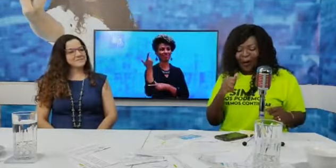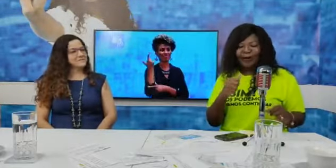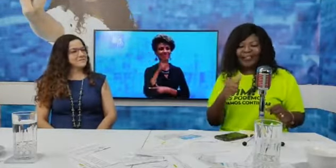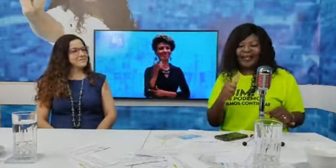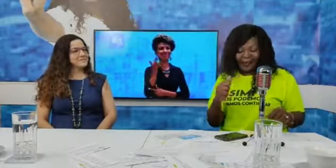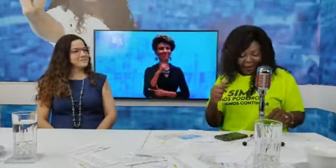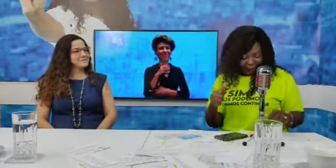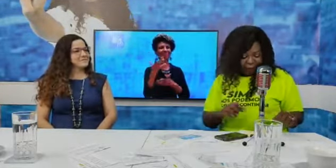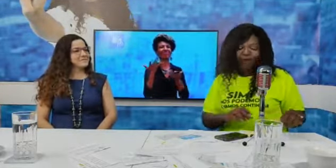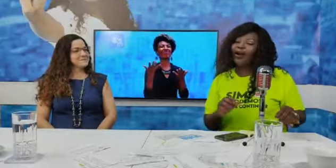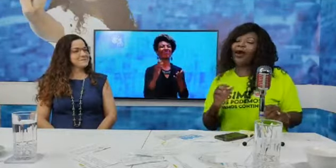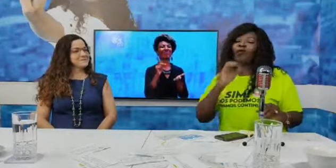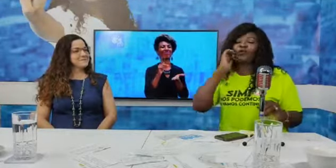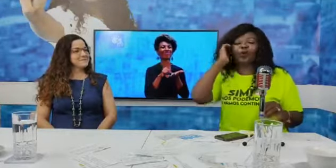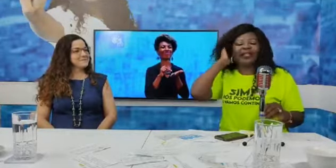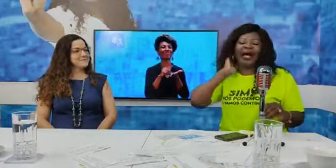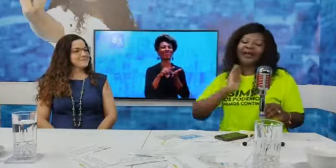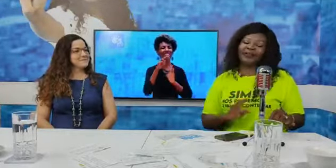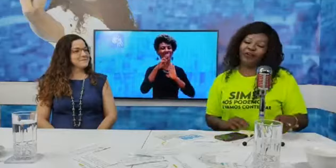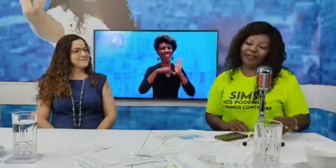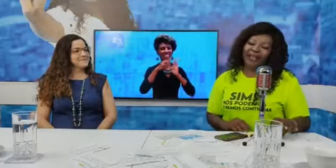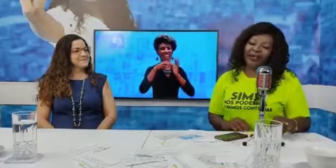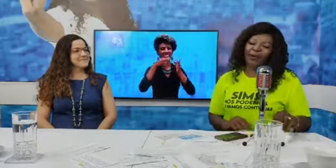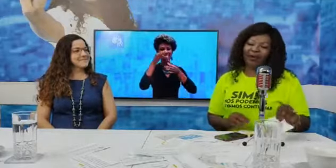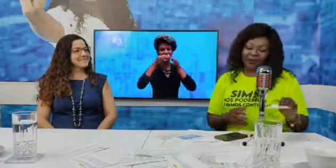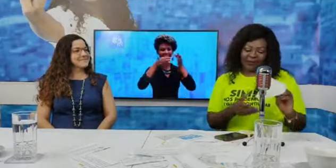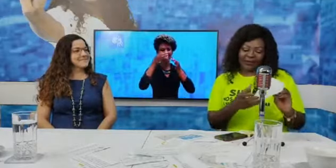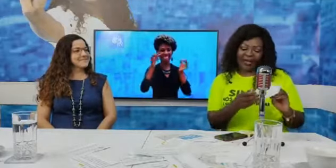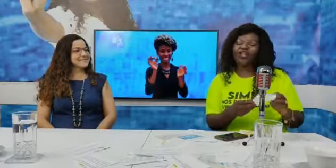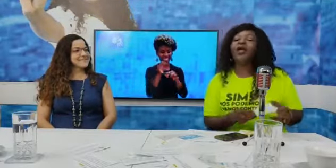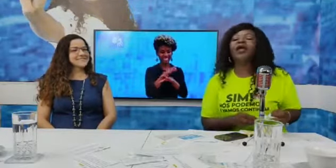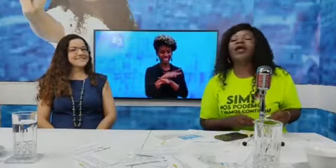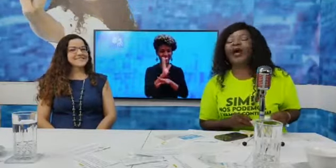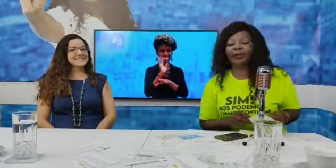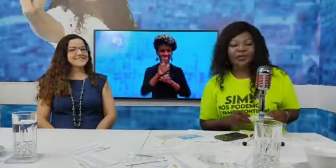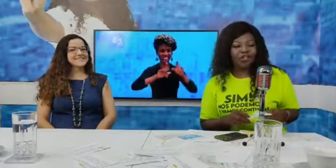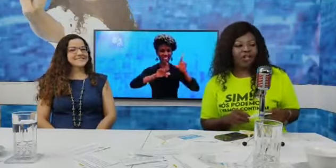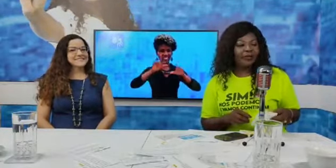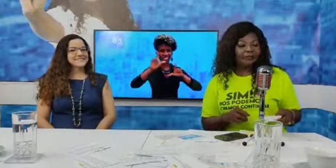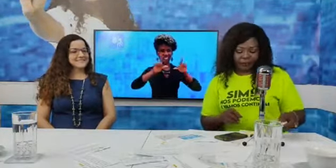Mas eu consegui mesmo. Eu vou ler alguns comentários e vou finalizar o programa, infelizmente.